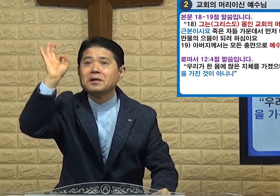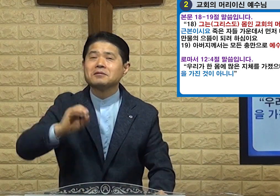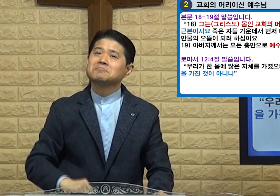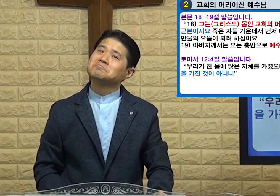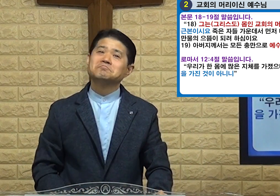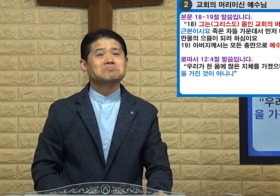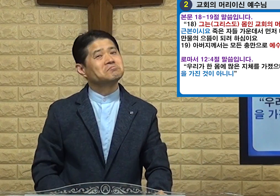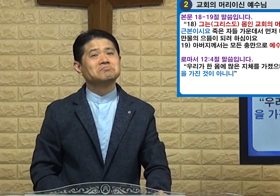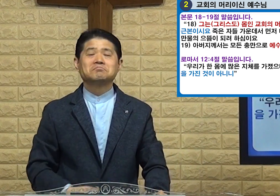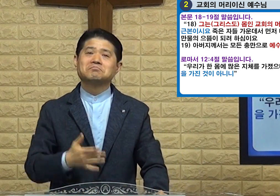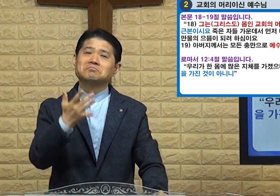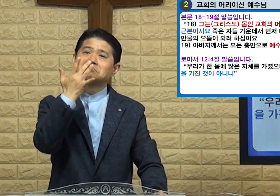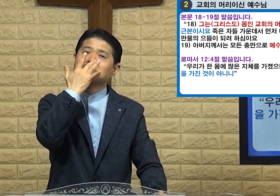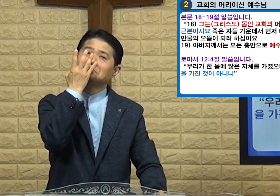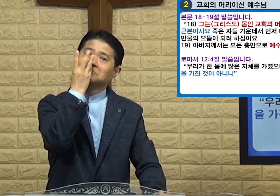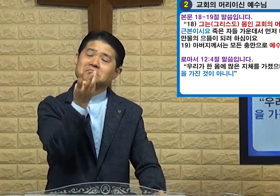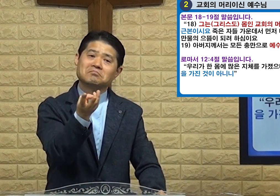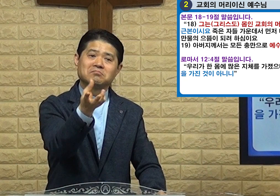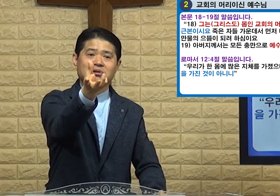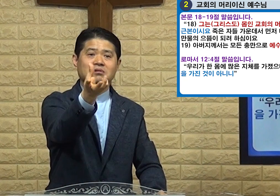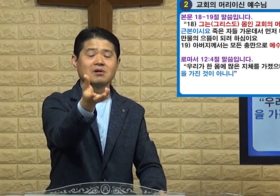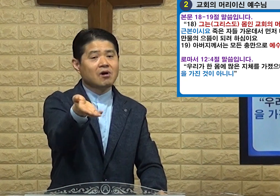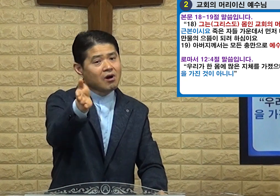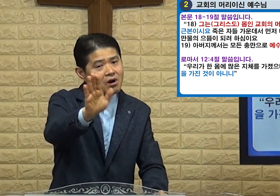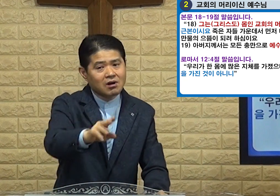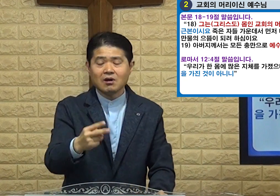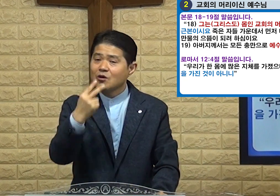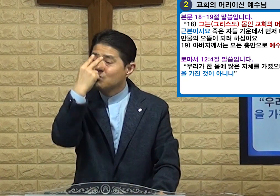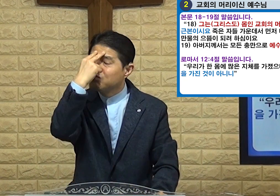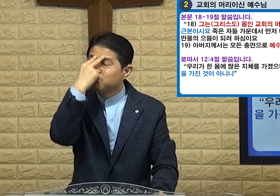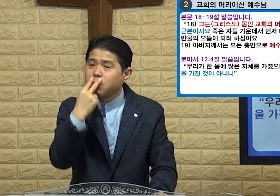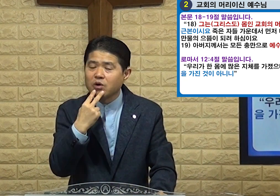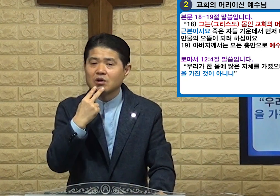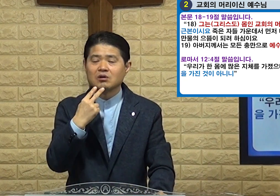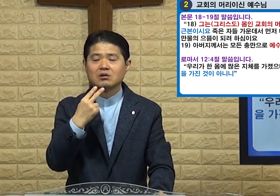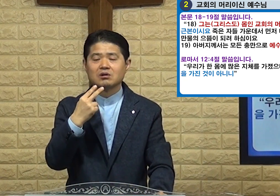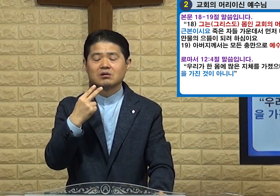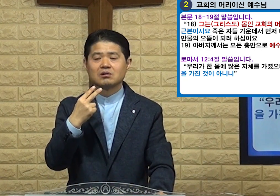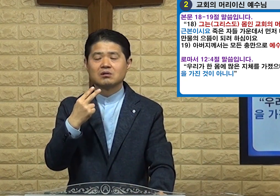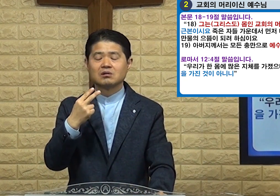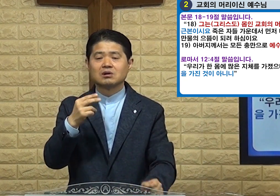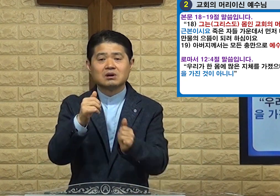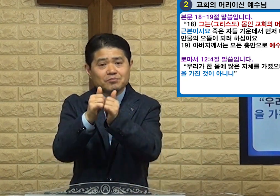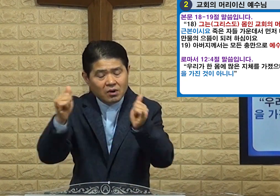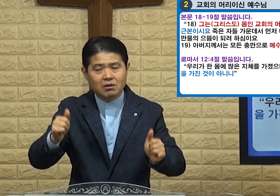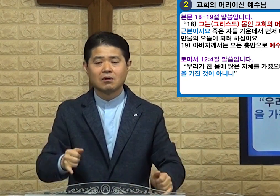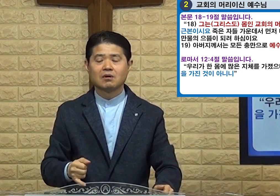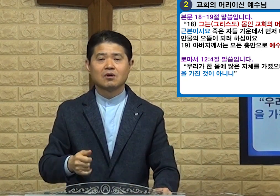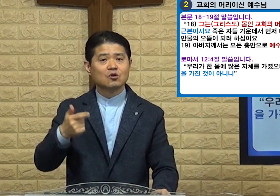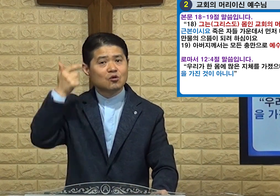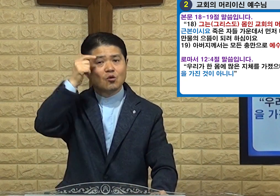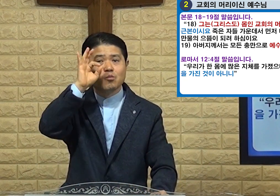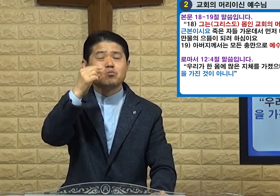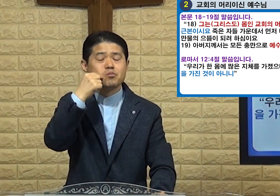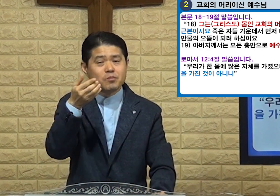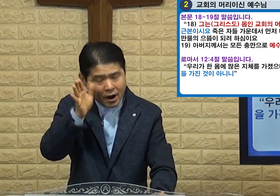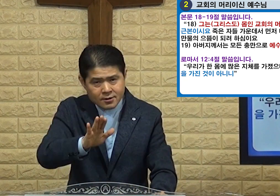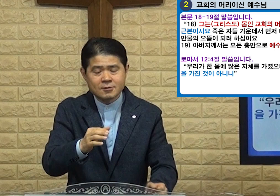천지를 만들기는 했지만 우리가 그저 감흥이 없다. 우리가 이 맹인을 볼